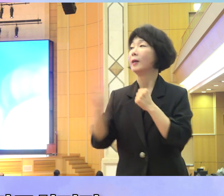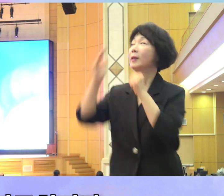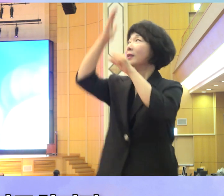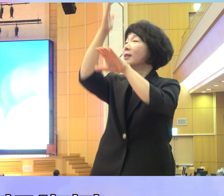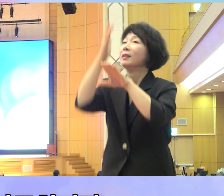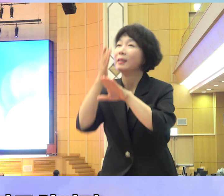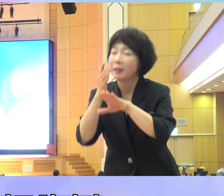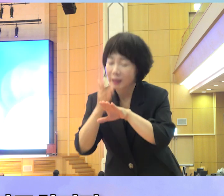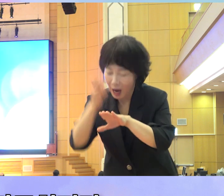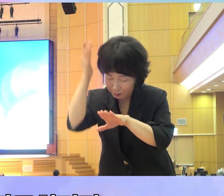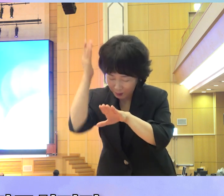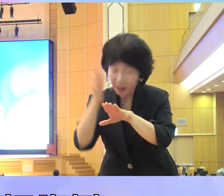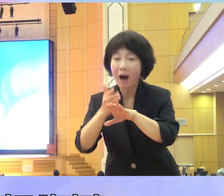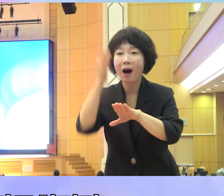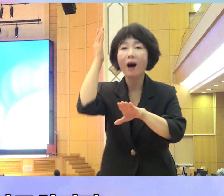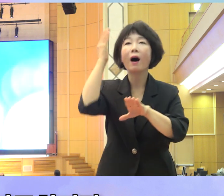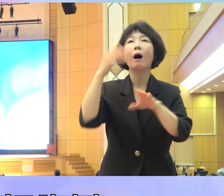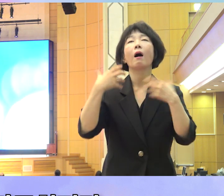없으니,